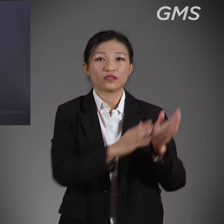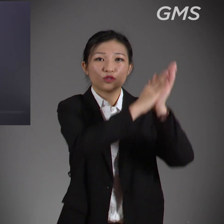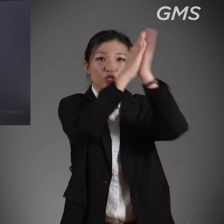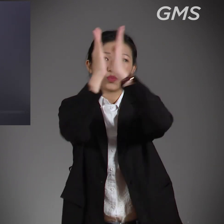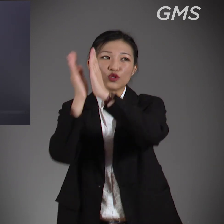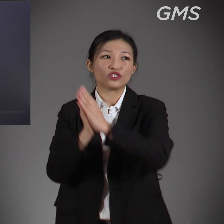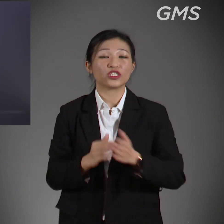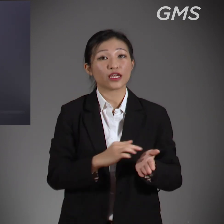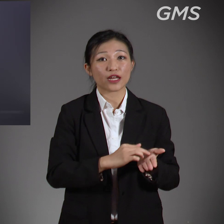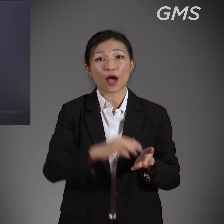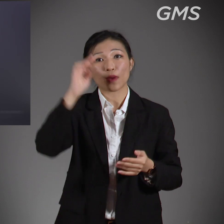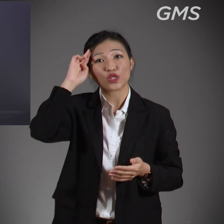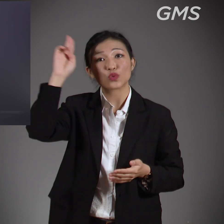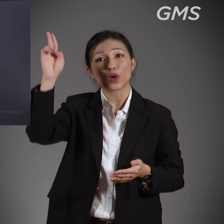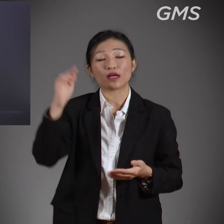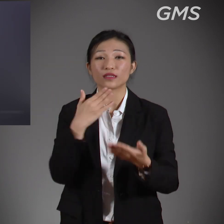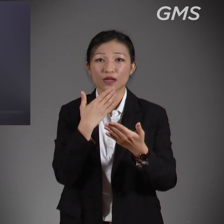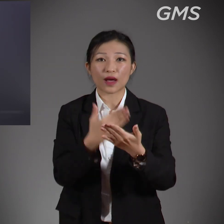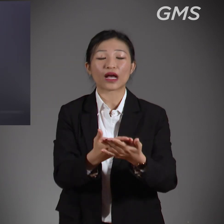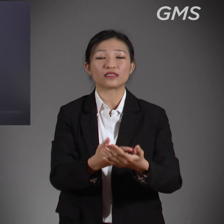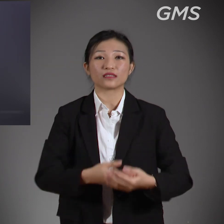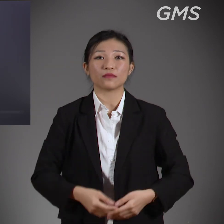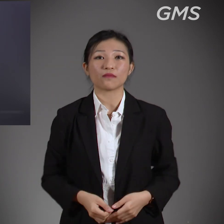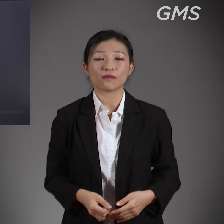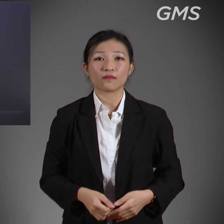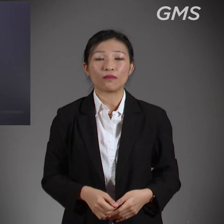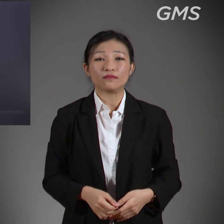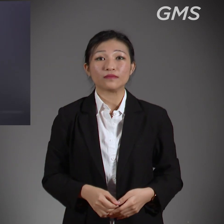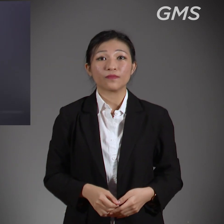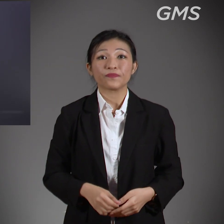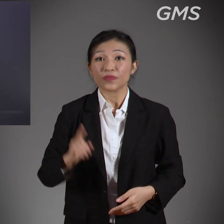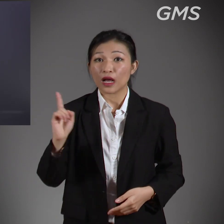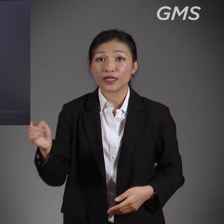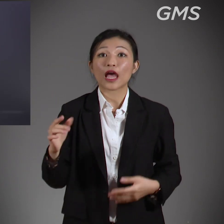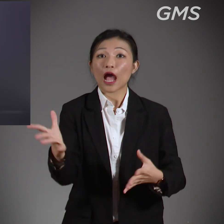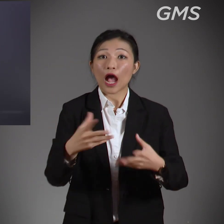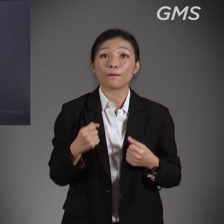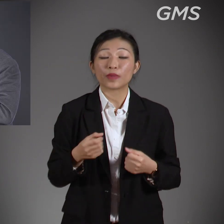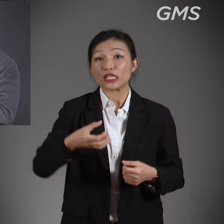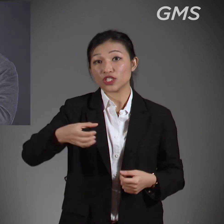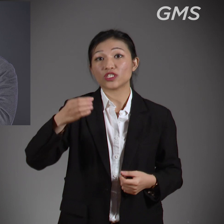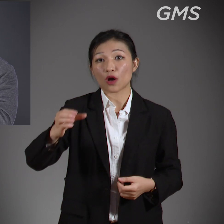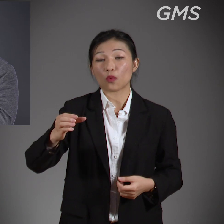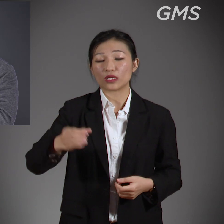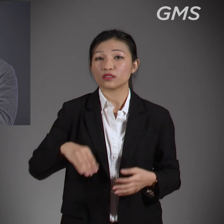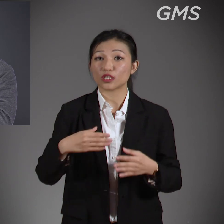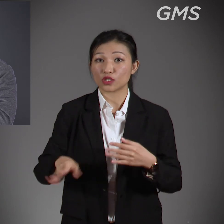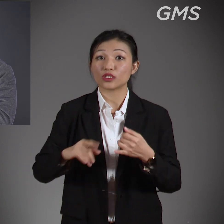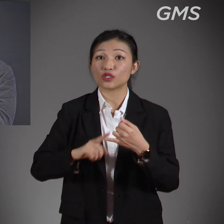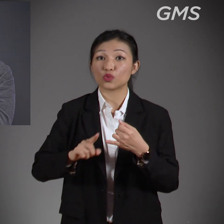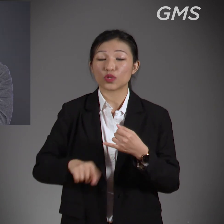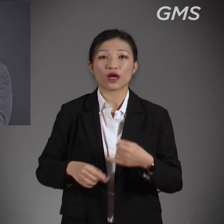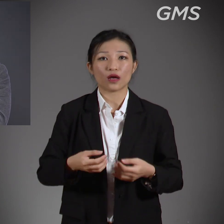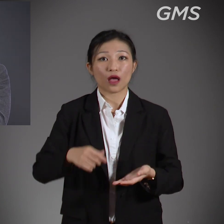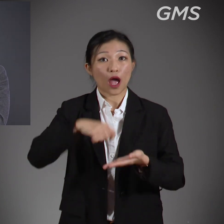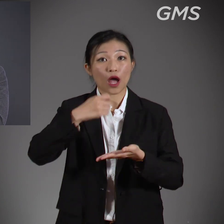Tuhan. Terima kasih Tuhan. Demikian juga ia mengambil cawan sesudah makan, lalu berkata, cawan ini adalah perjanjian baru